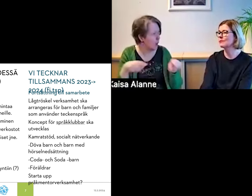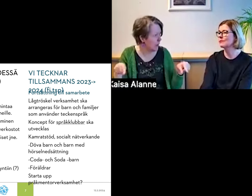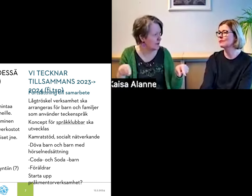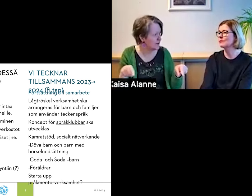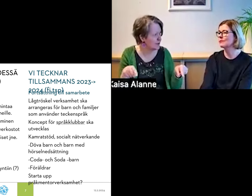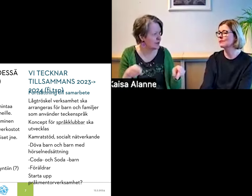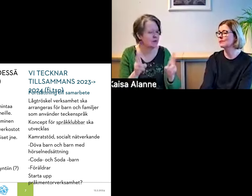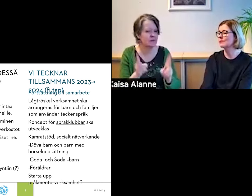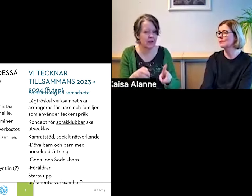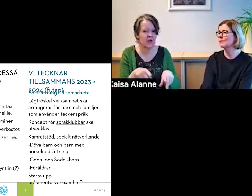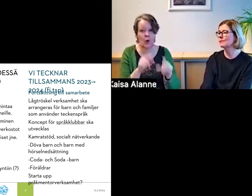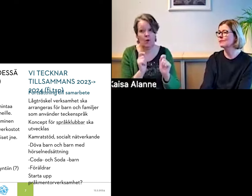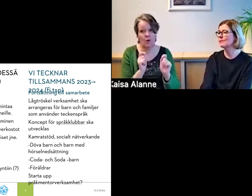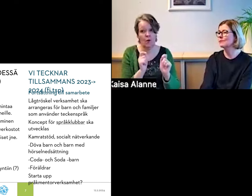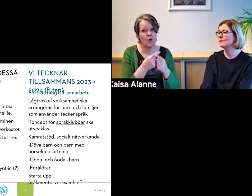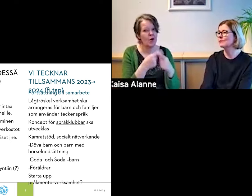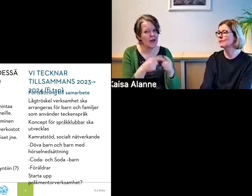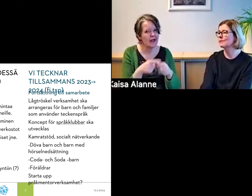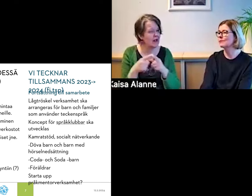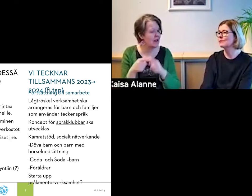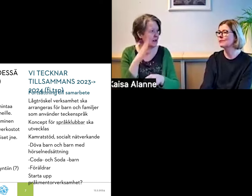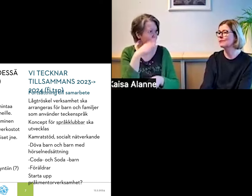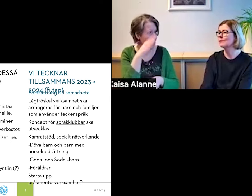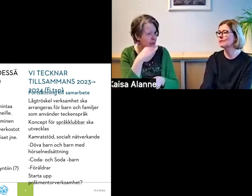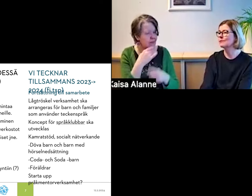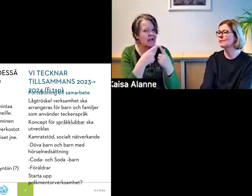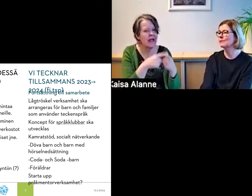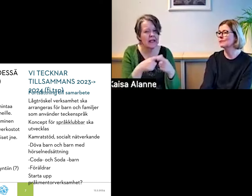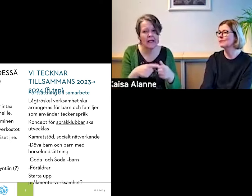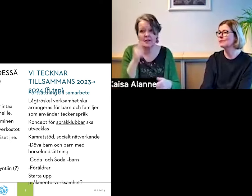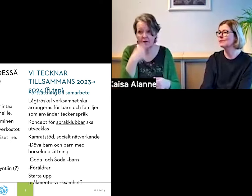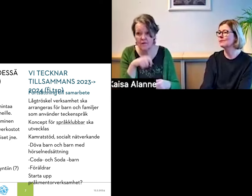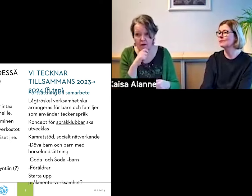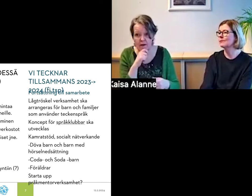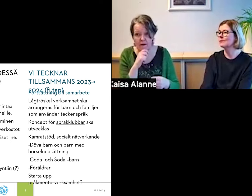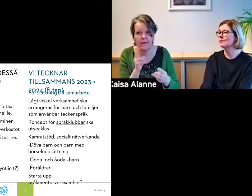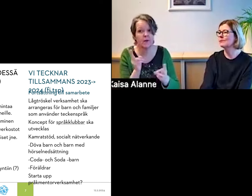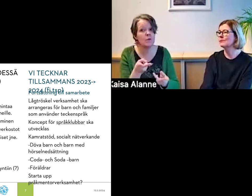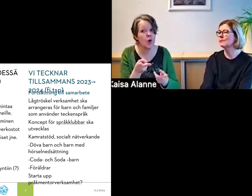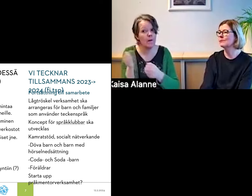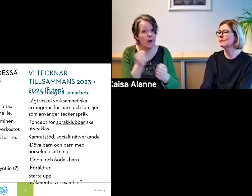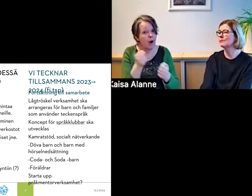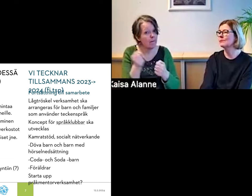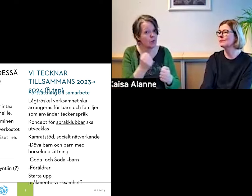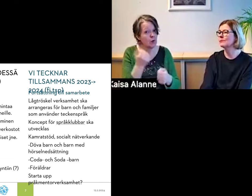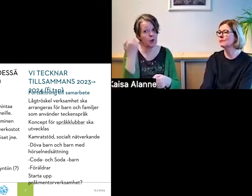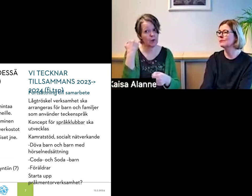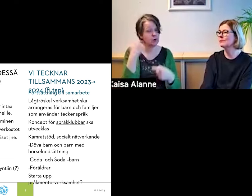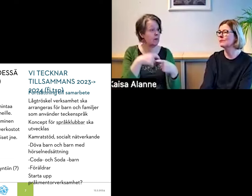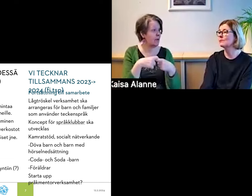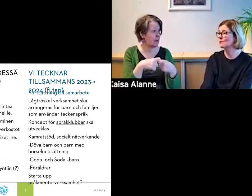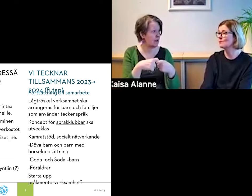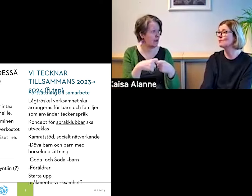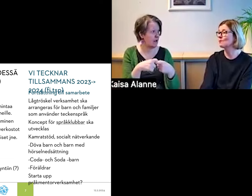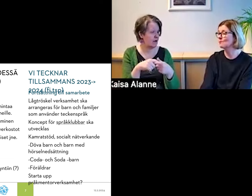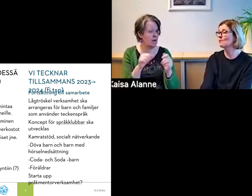lapsi johonkin kielikerhoon. Eli juuri tämä moninaisuus, mikä on tänään tullut esille. Eli meidän täytyy ottaa huomioon se, että yhteisössä on